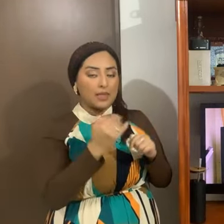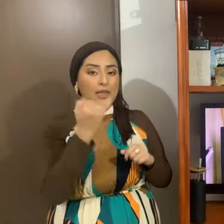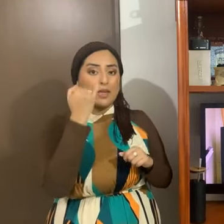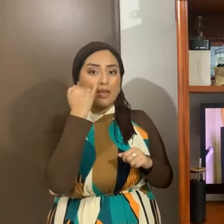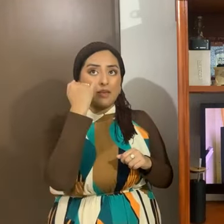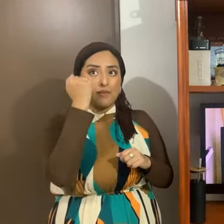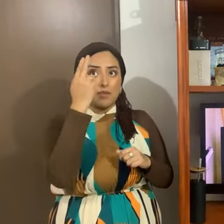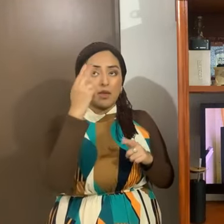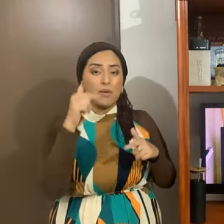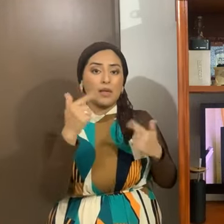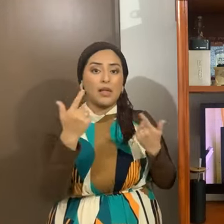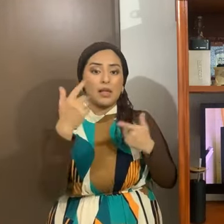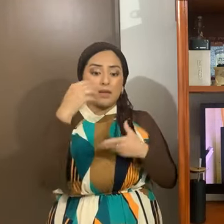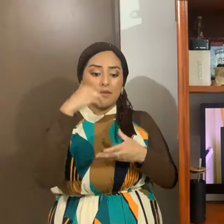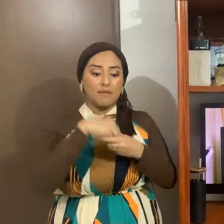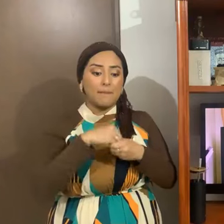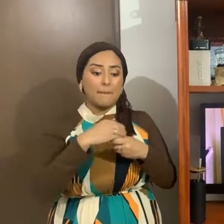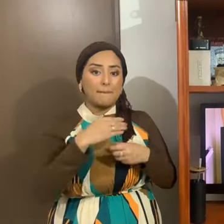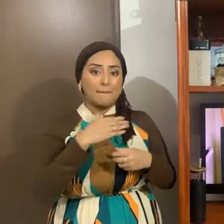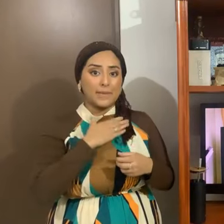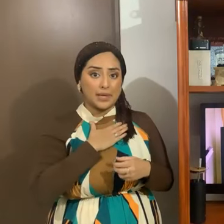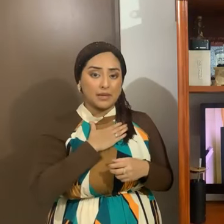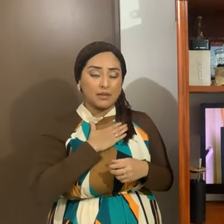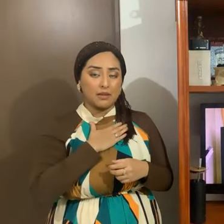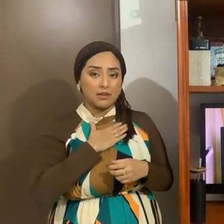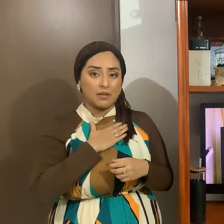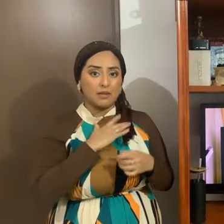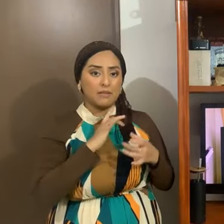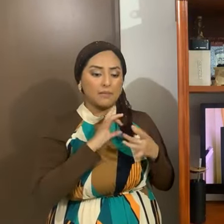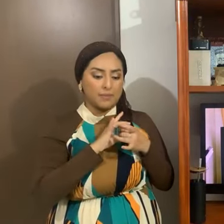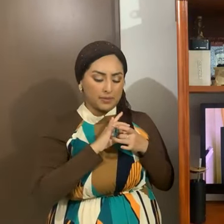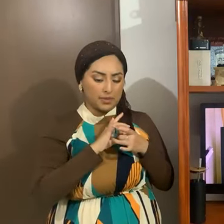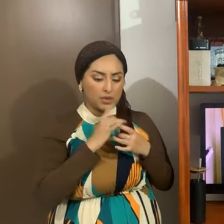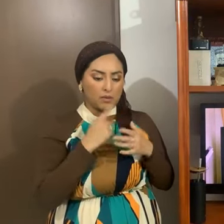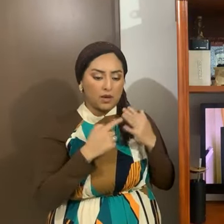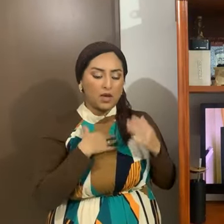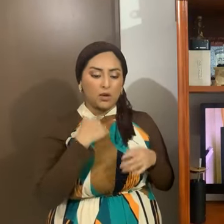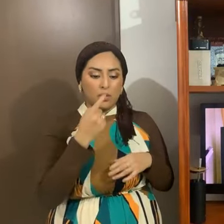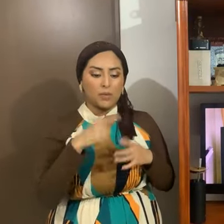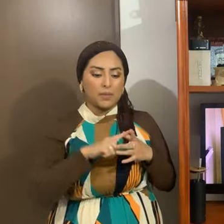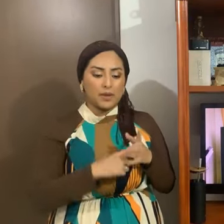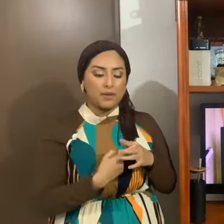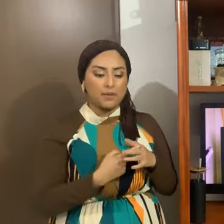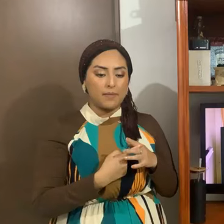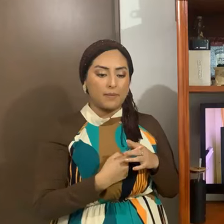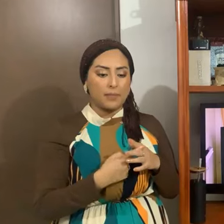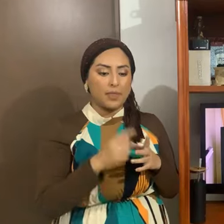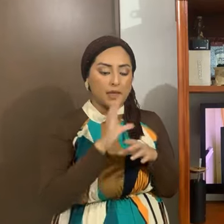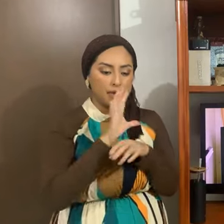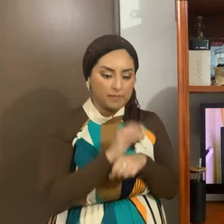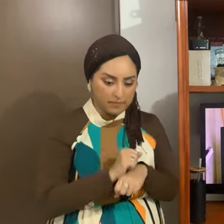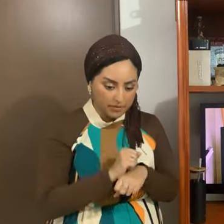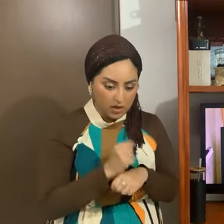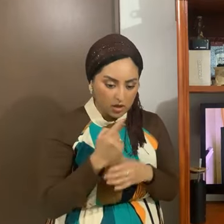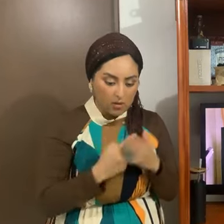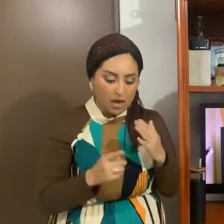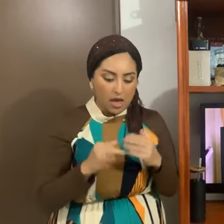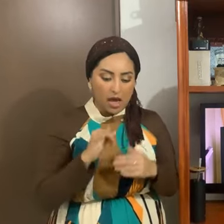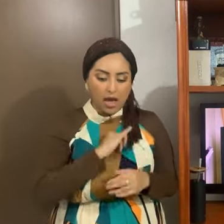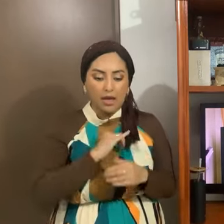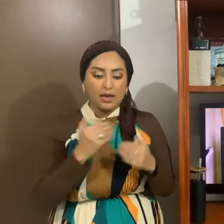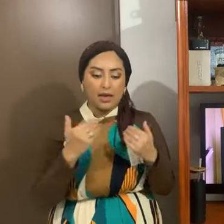Yahweh habita en mí, fíjense, aquí se va a relacionar lo que les decía al principio. Hábito, lo que yo tengo,